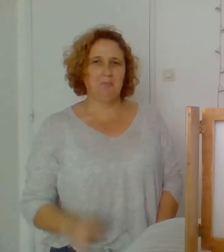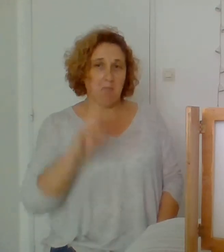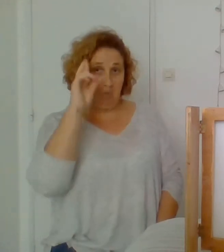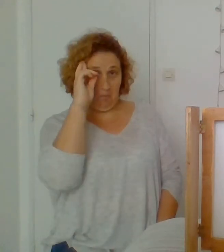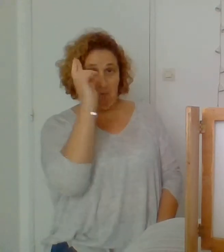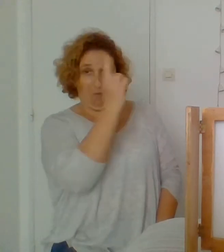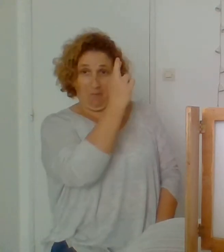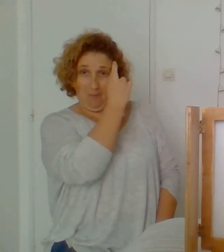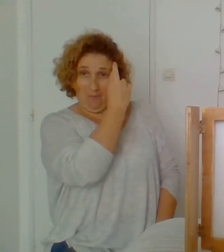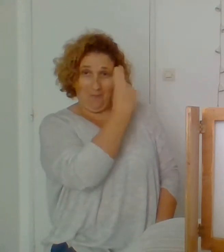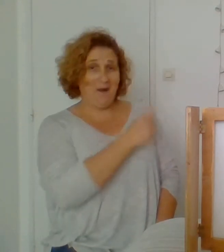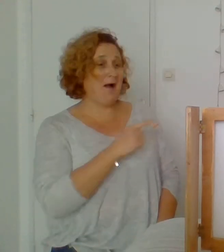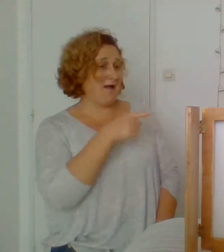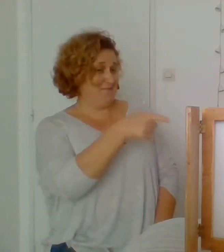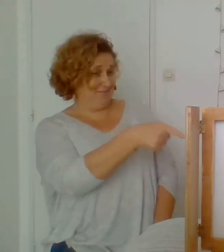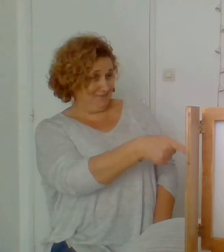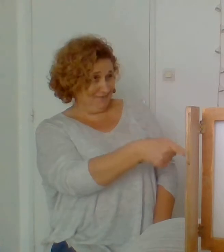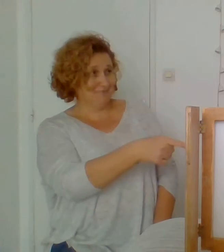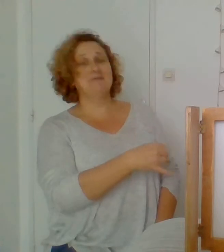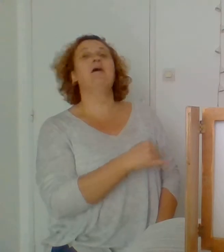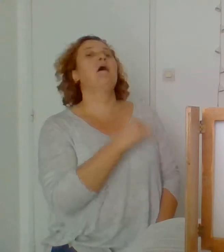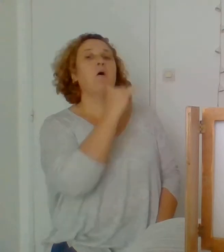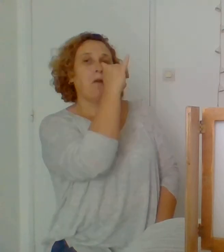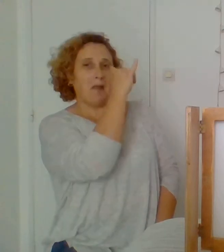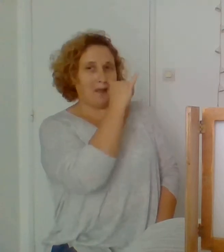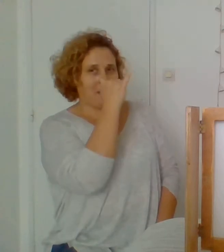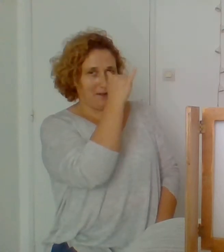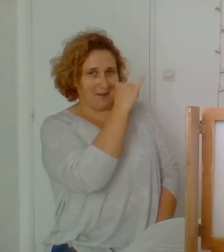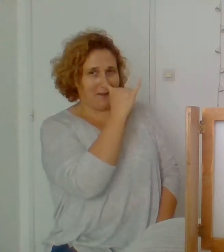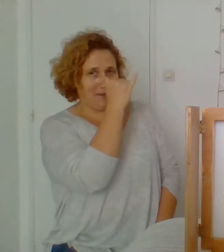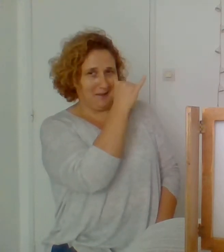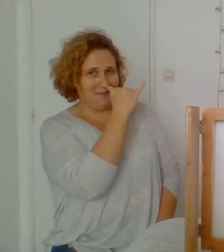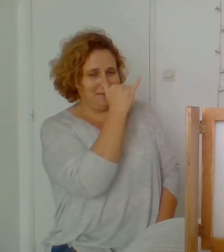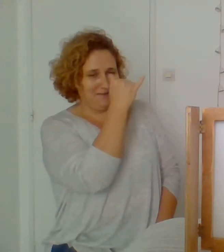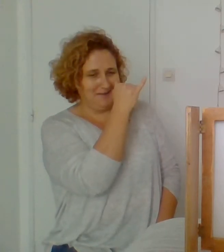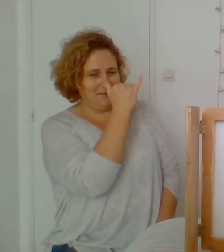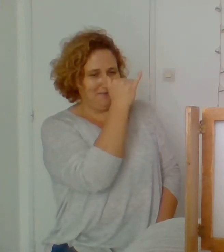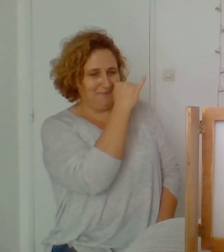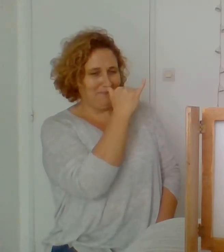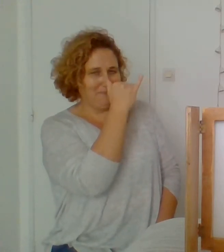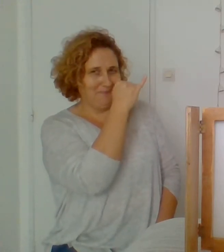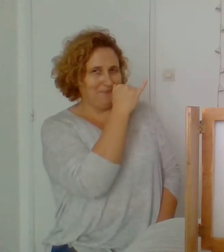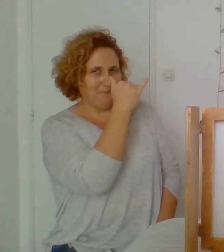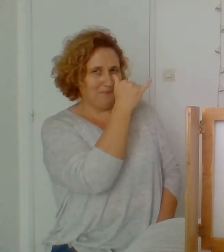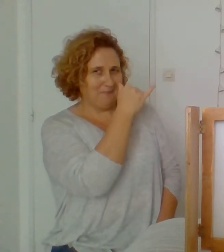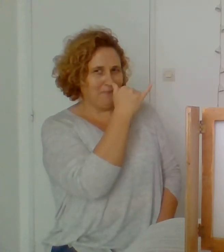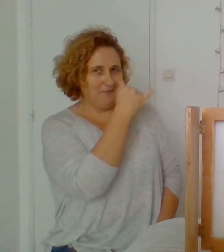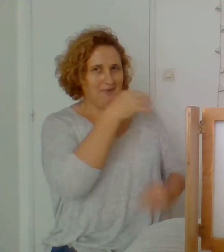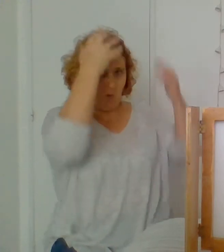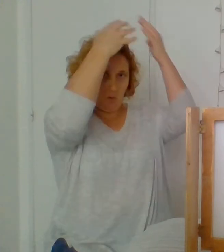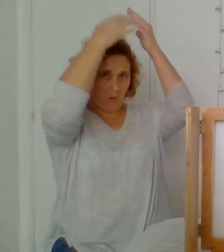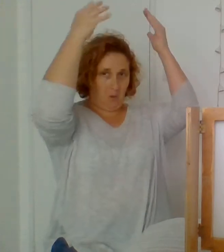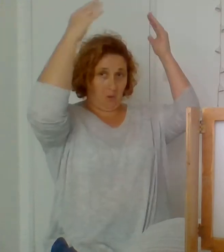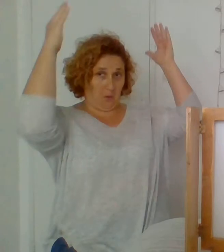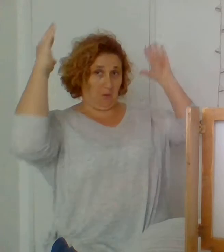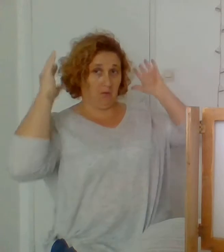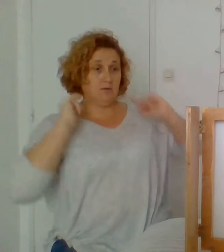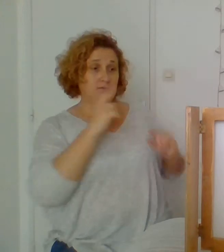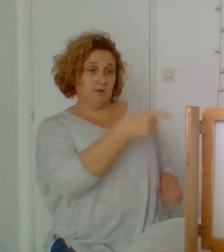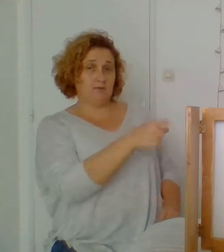le roi mais tu n'as même pas